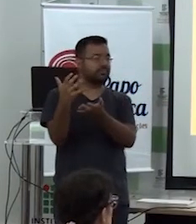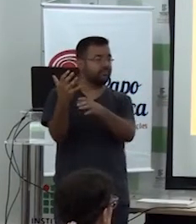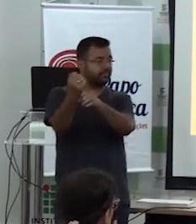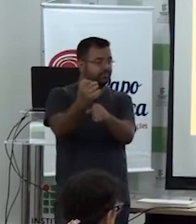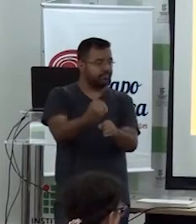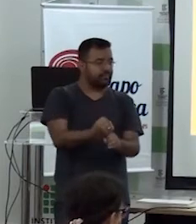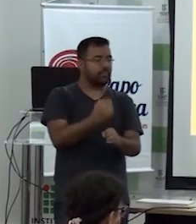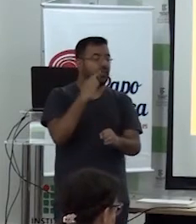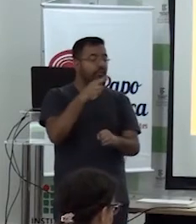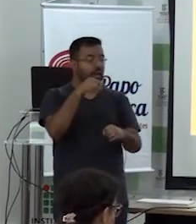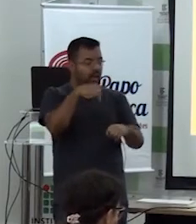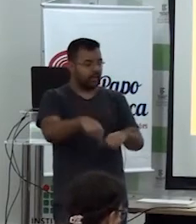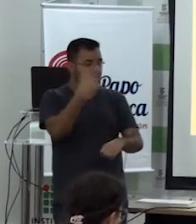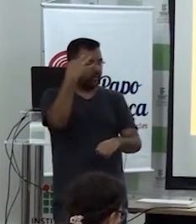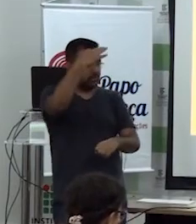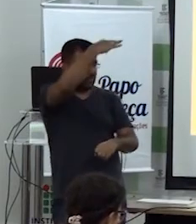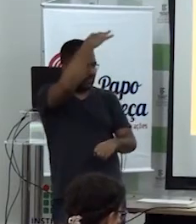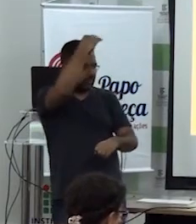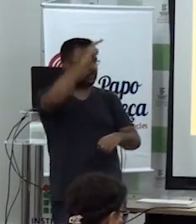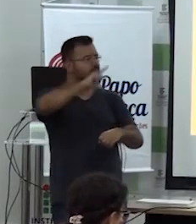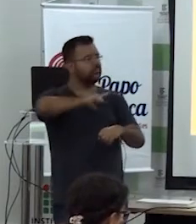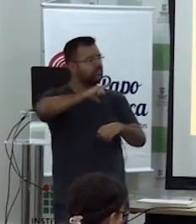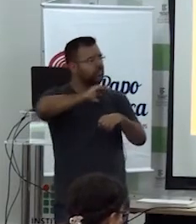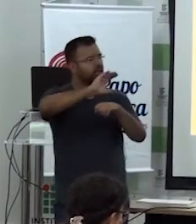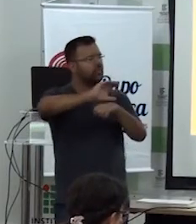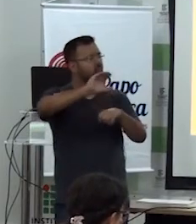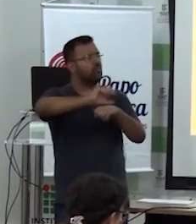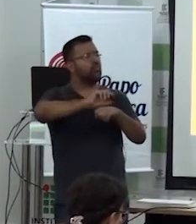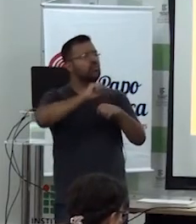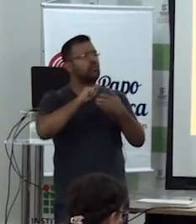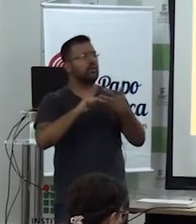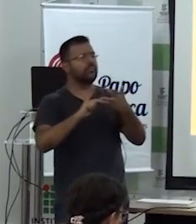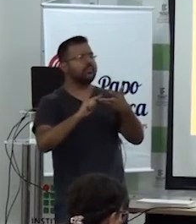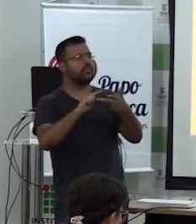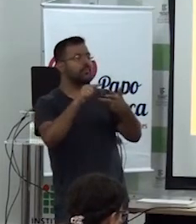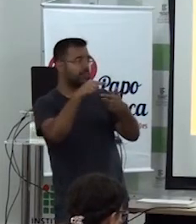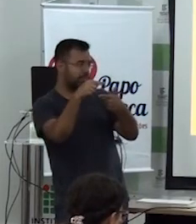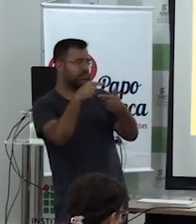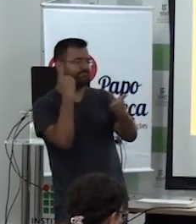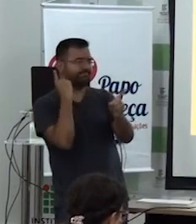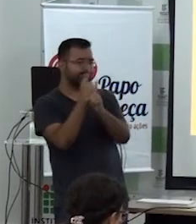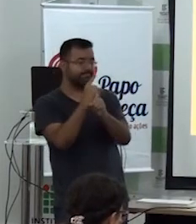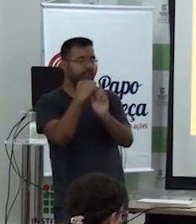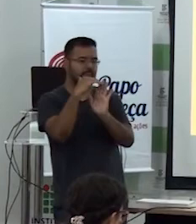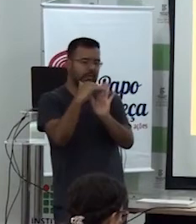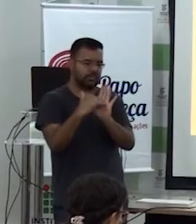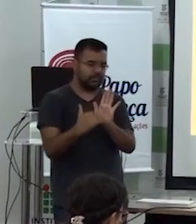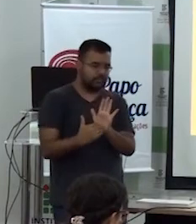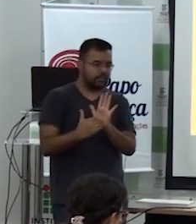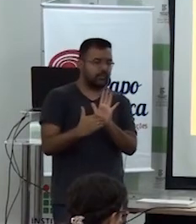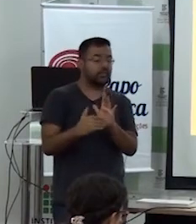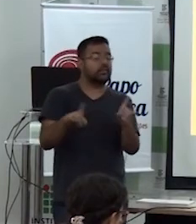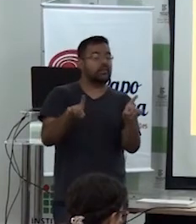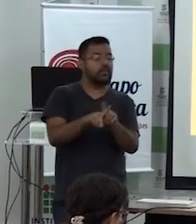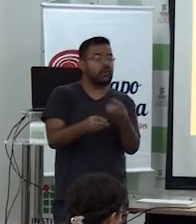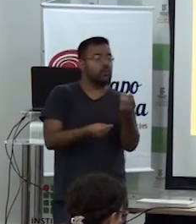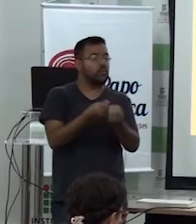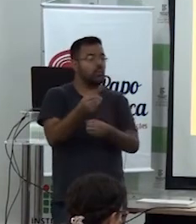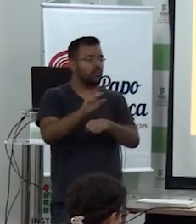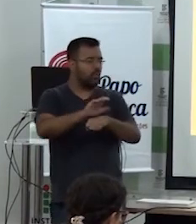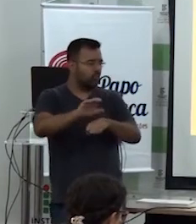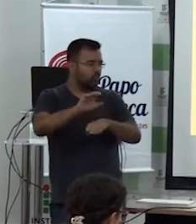no estado do Espírito Santo. A gente está fazendo um levantamento, e como que esses cursos estão absorvendo